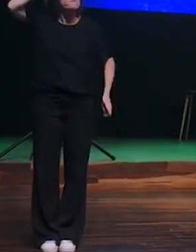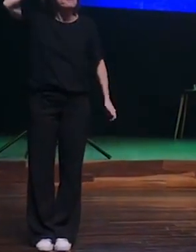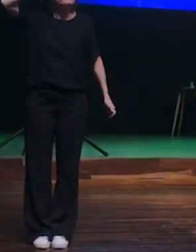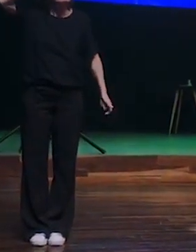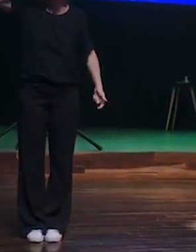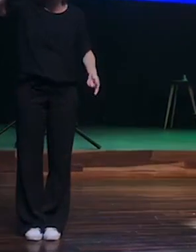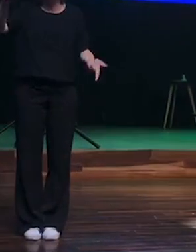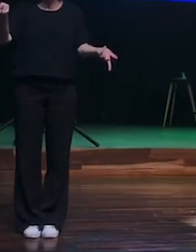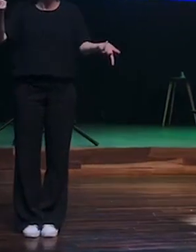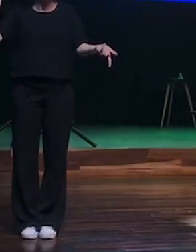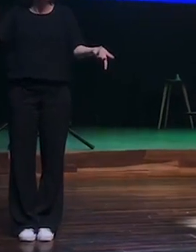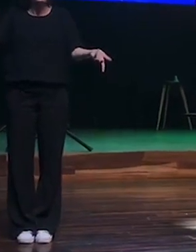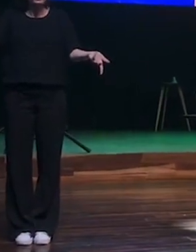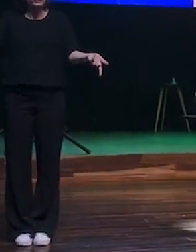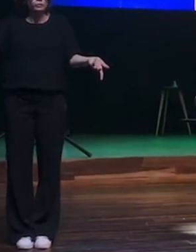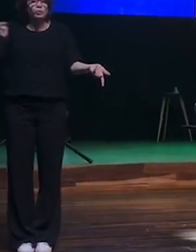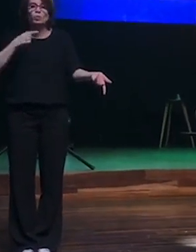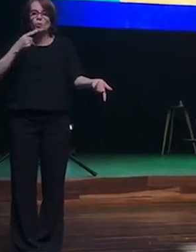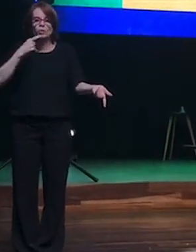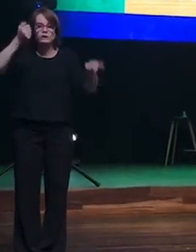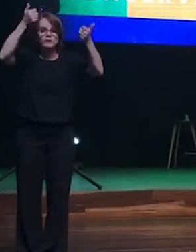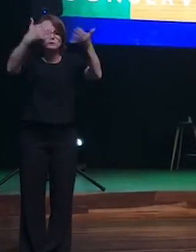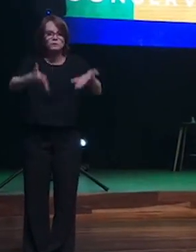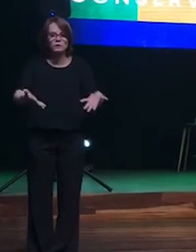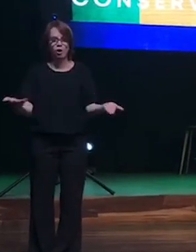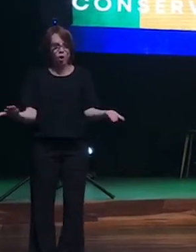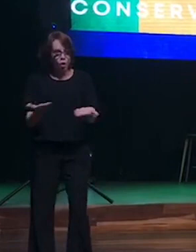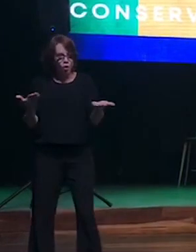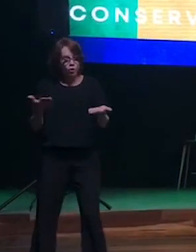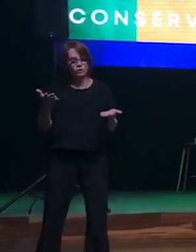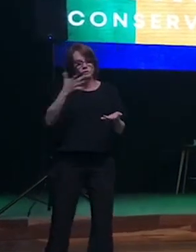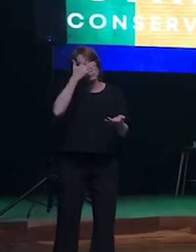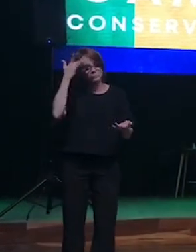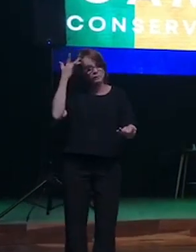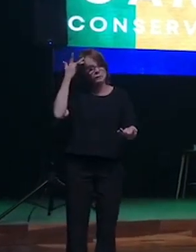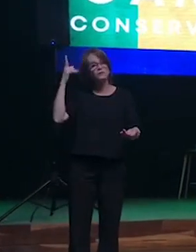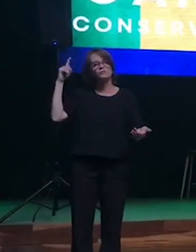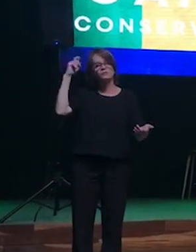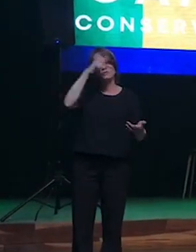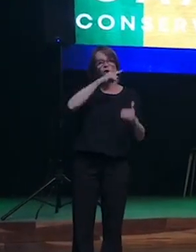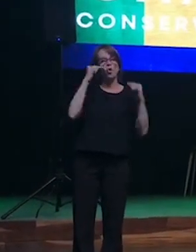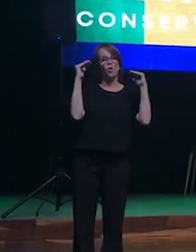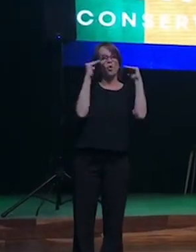são praticamente obrigadas a concordar com um determinado pensamento.